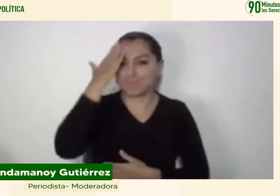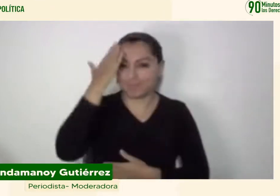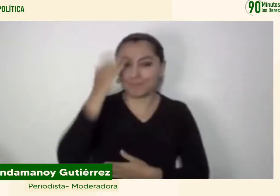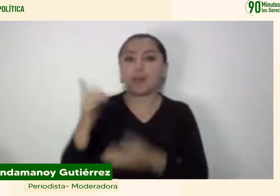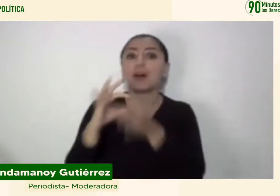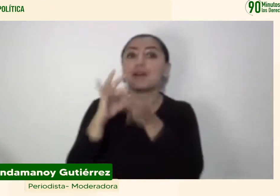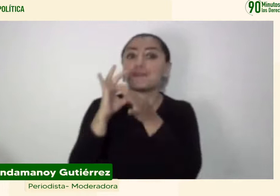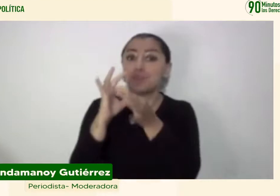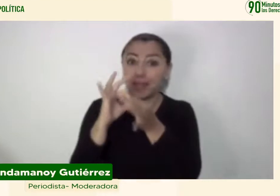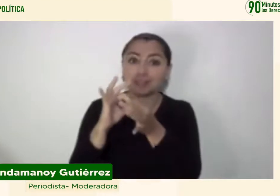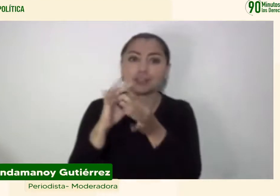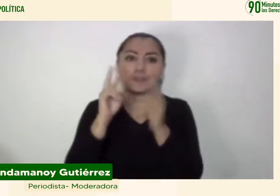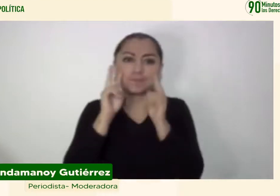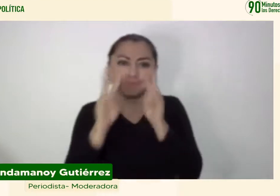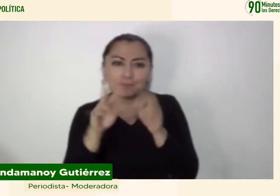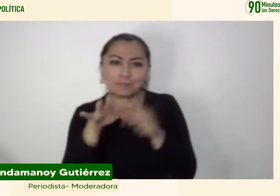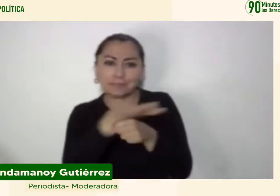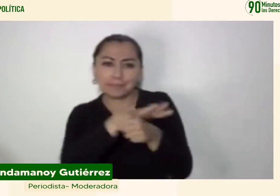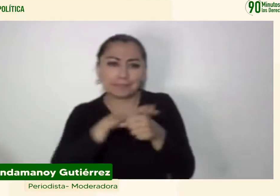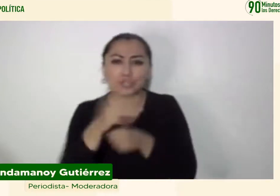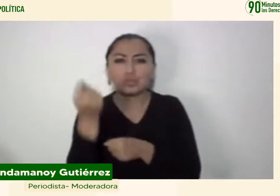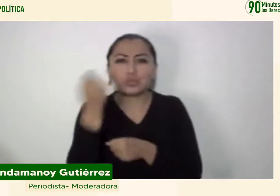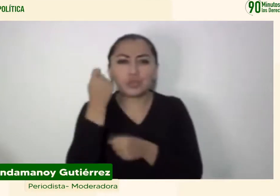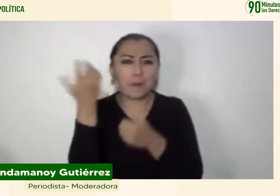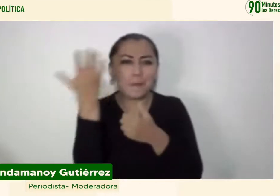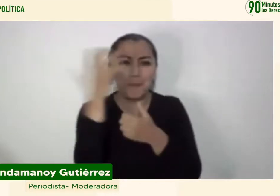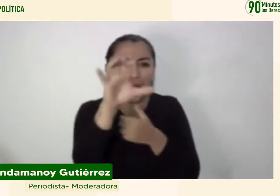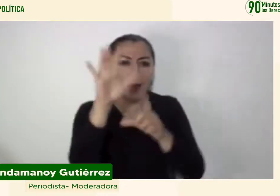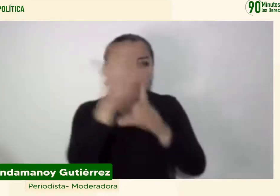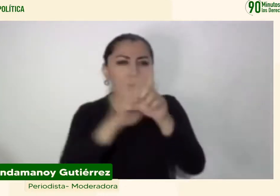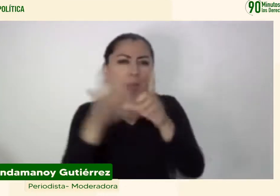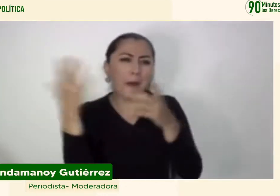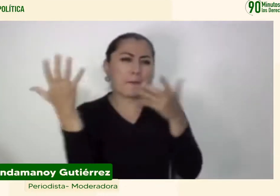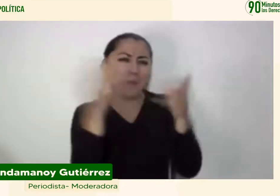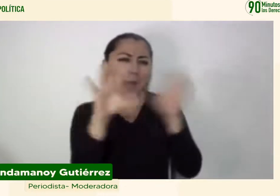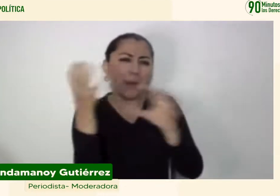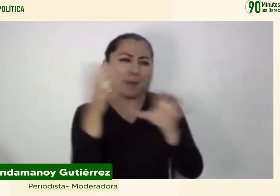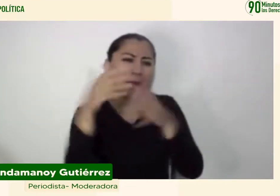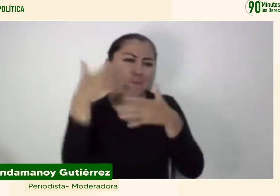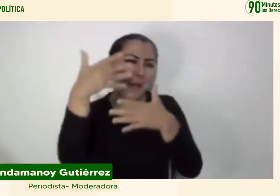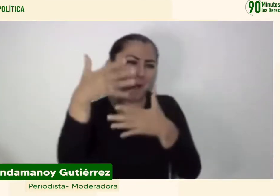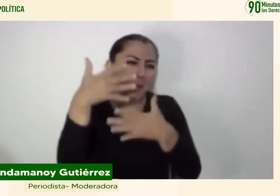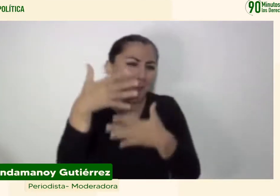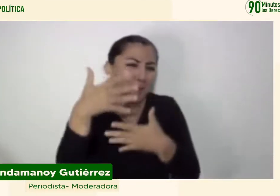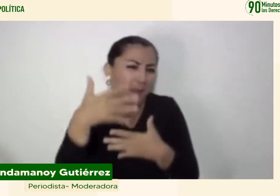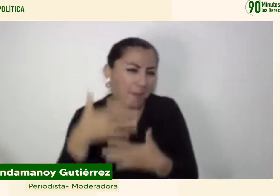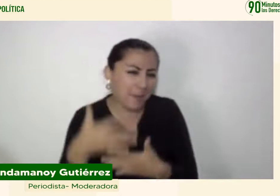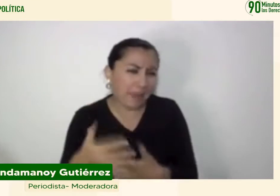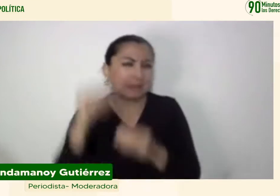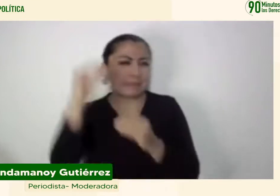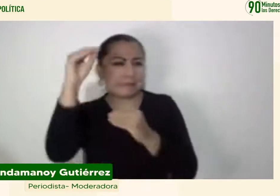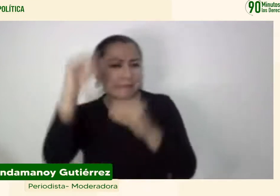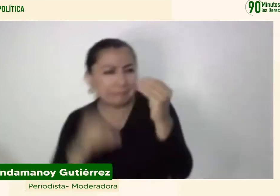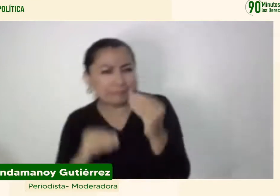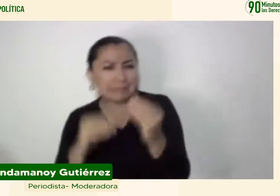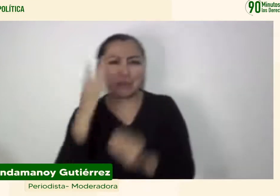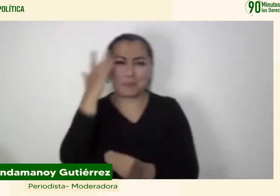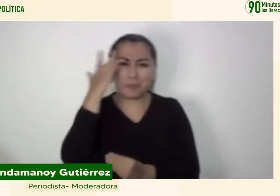esto se propicio debido a que en alcohol a razón de un vídeo que público ha